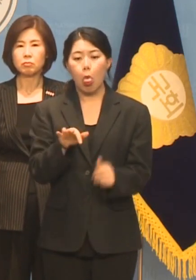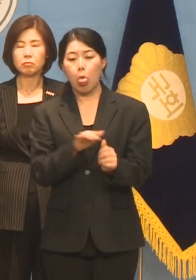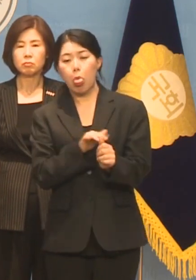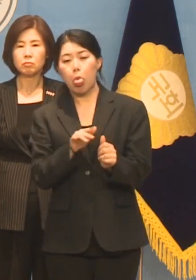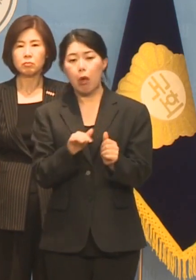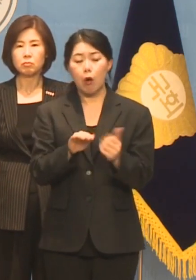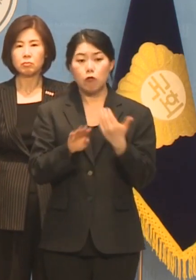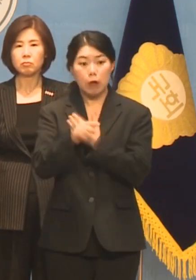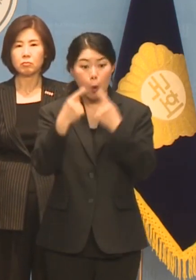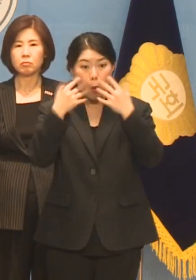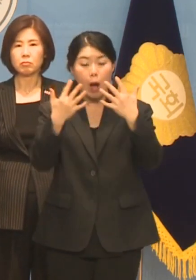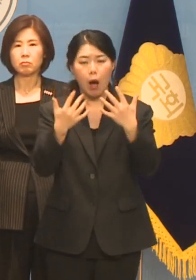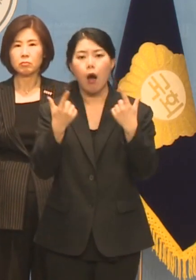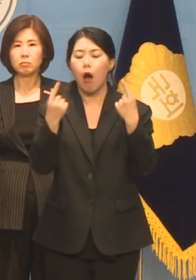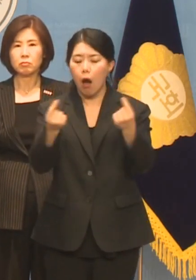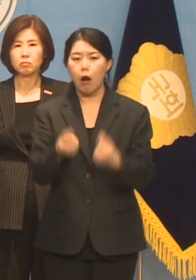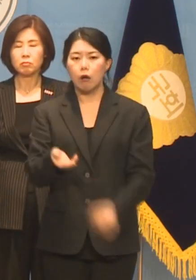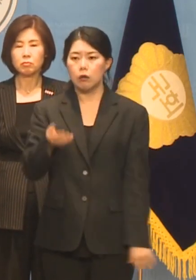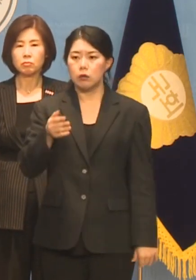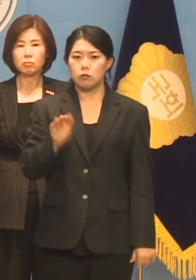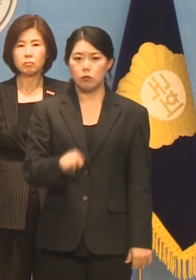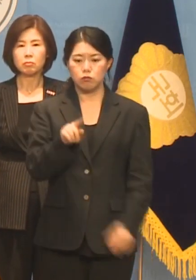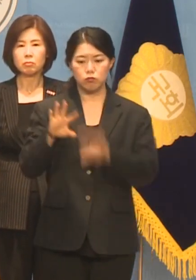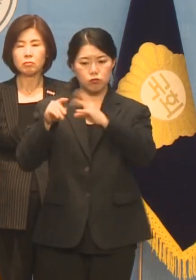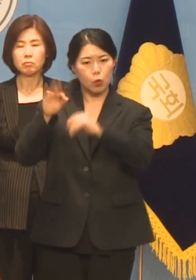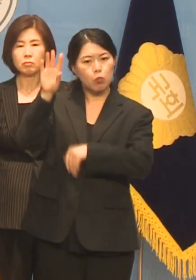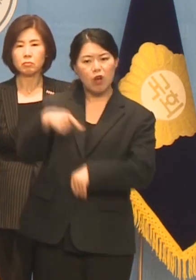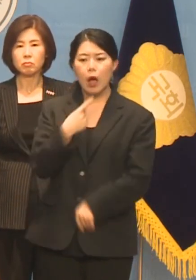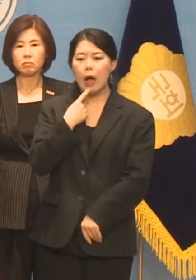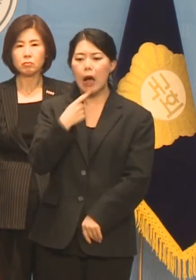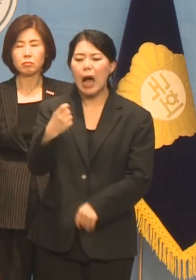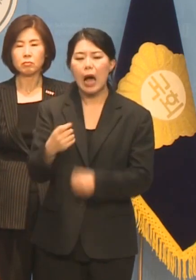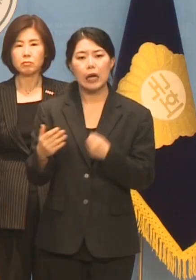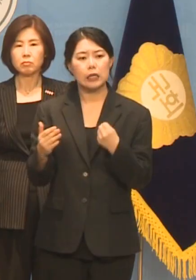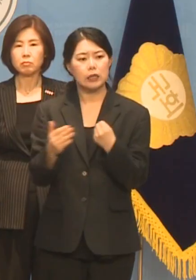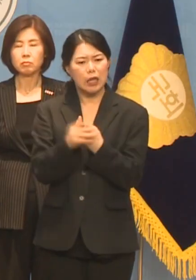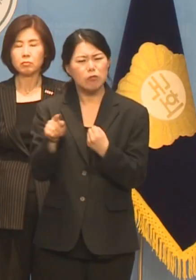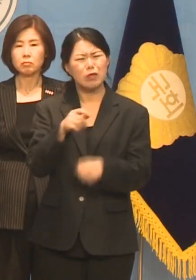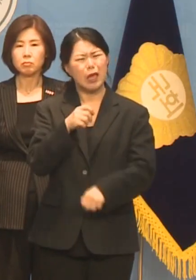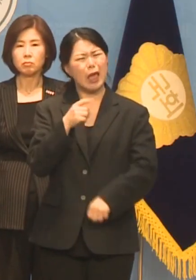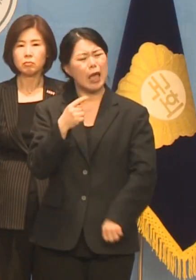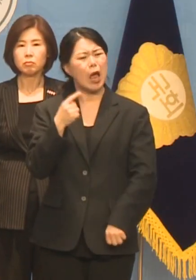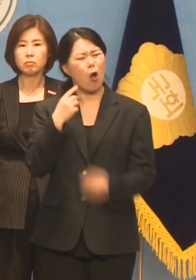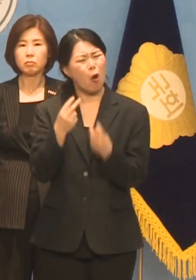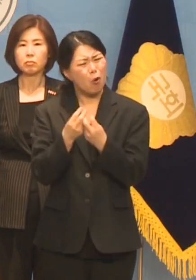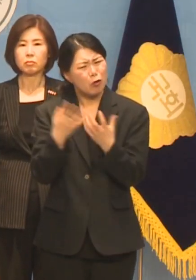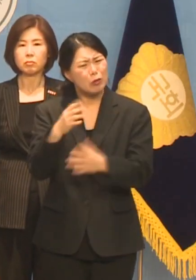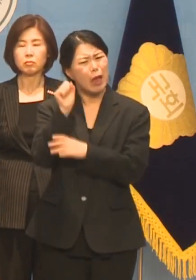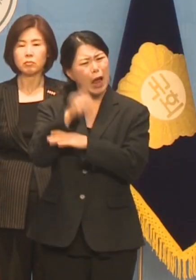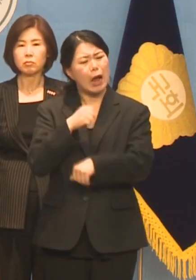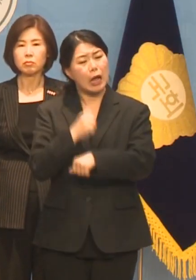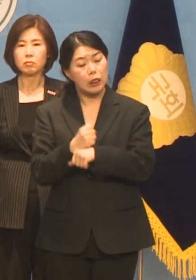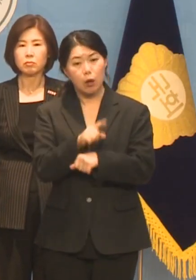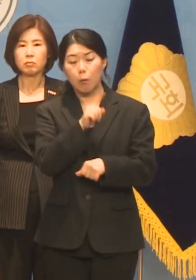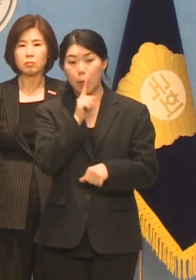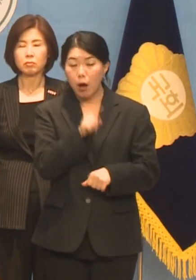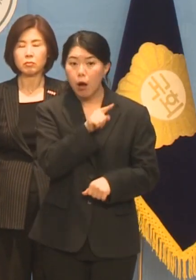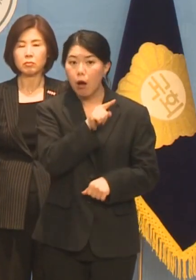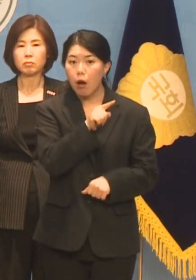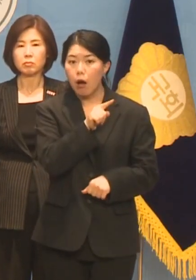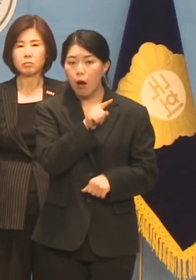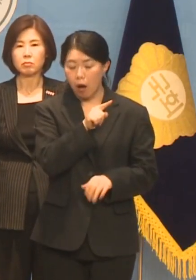것이 명백함에도 이것이 국토부의 협박에 의한 것이라는 이재명 대표의